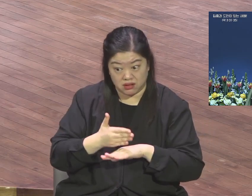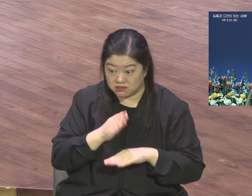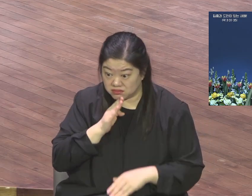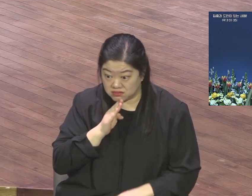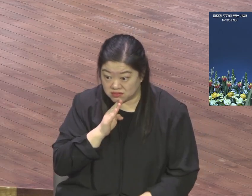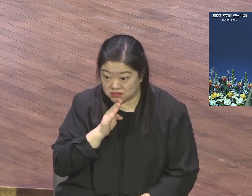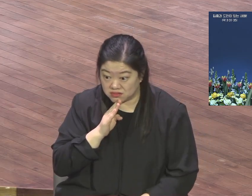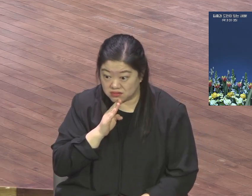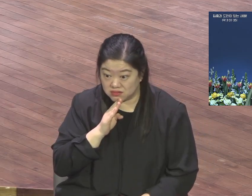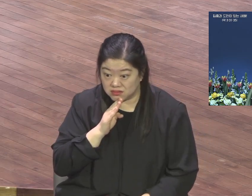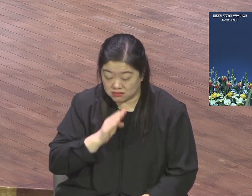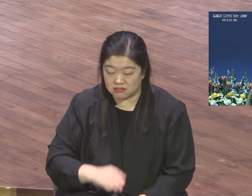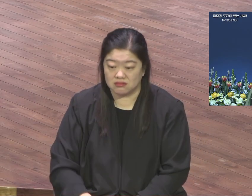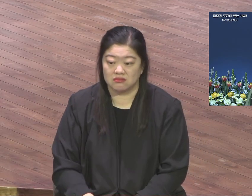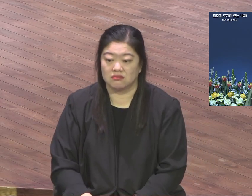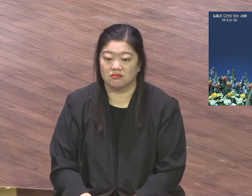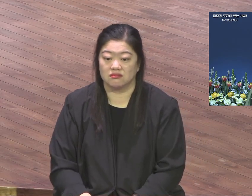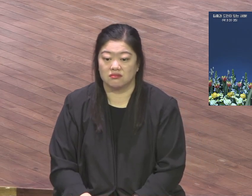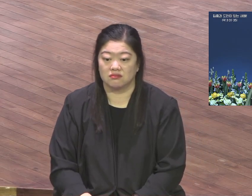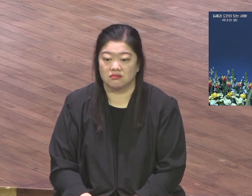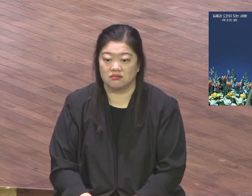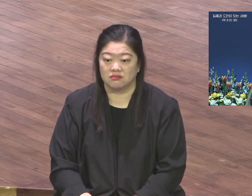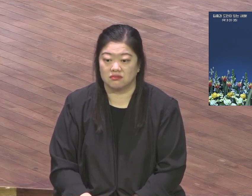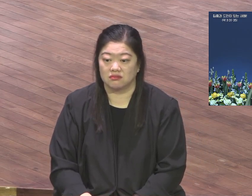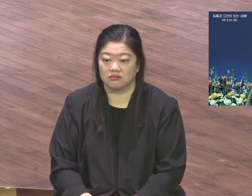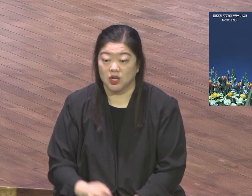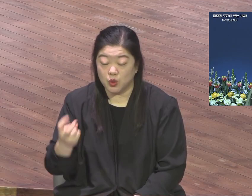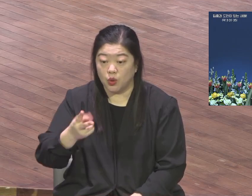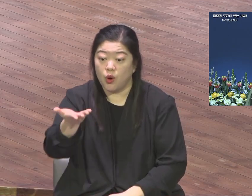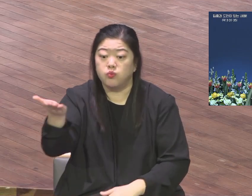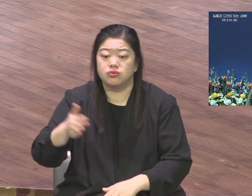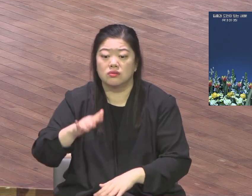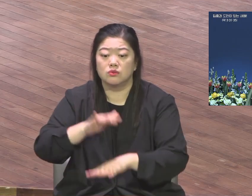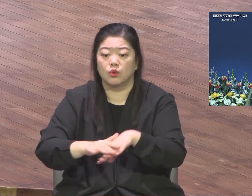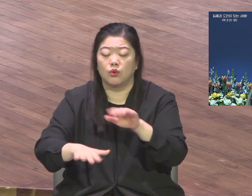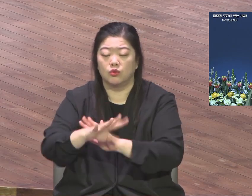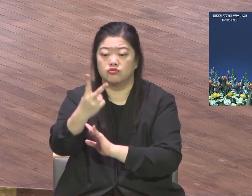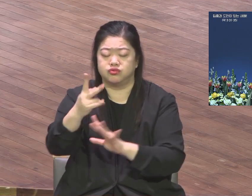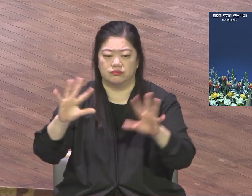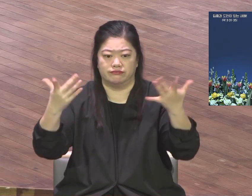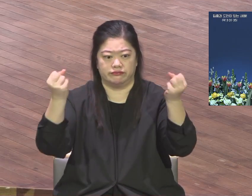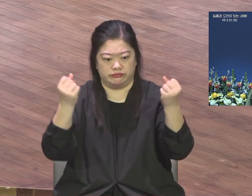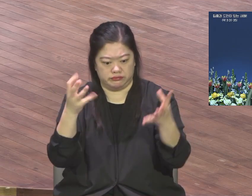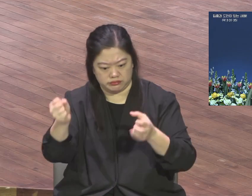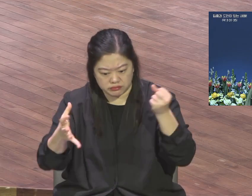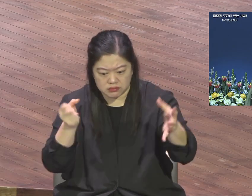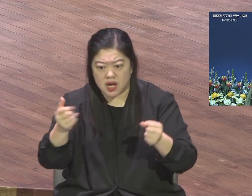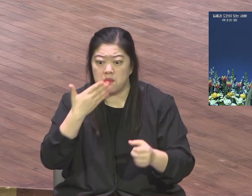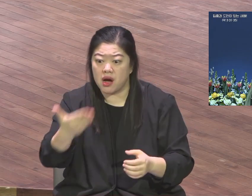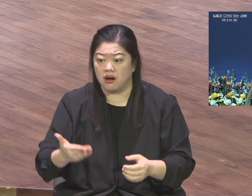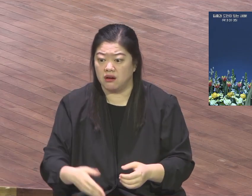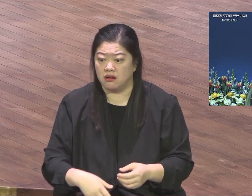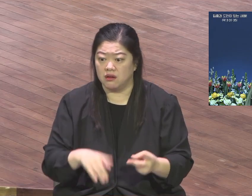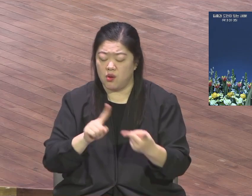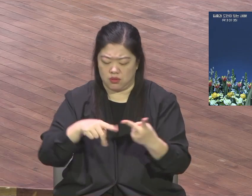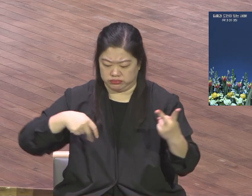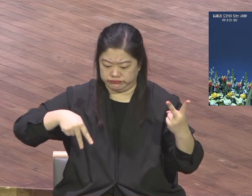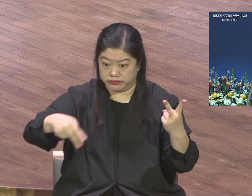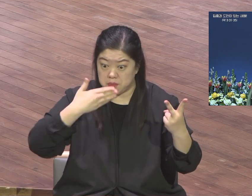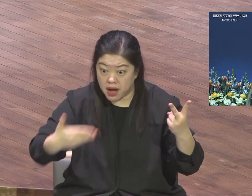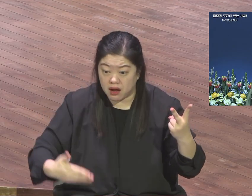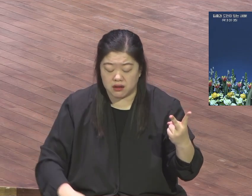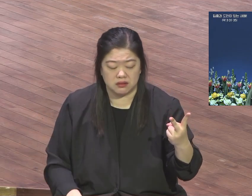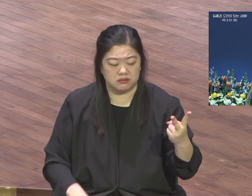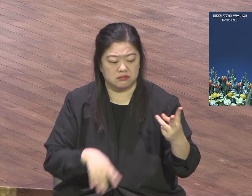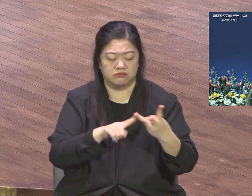여러분 양손 가지고 마음대로 하고 싶으면 하고 양발 가지고 가오니 가는 건강 주신 거